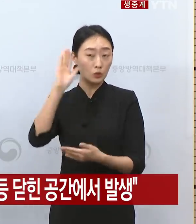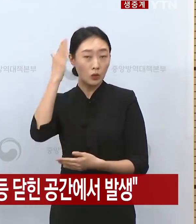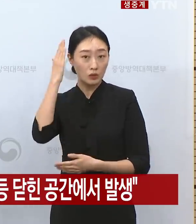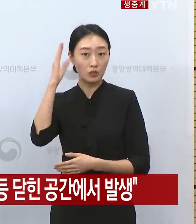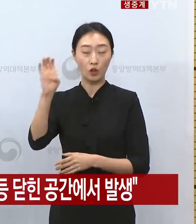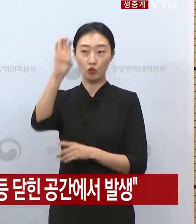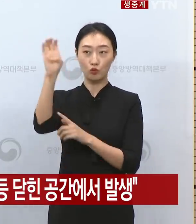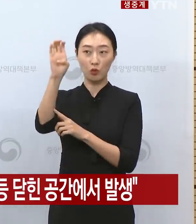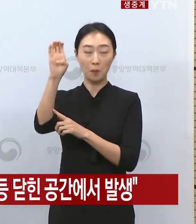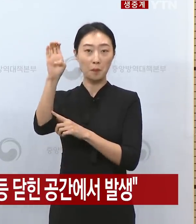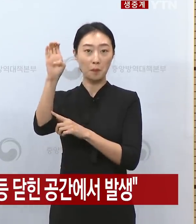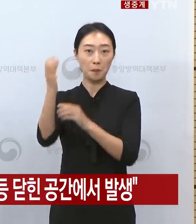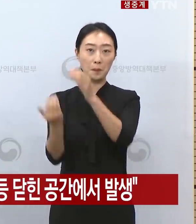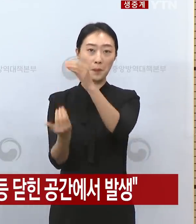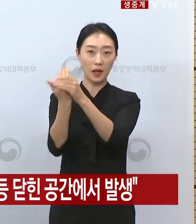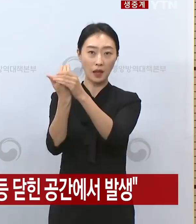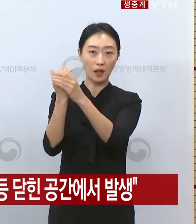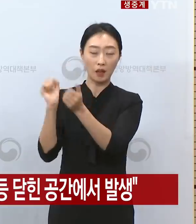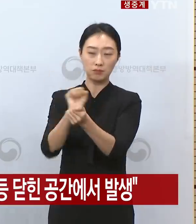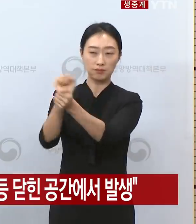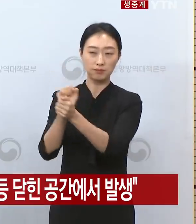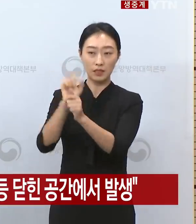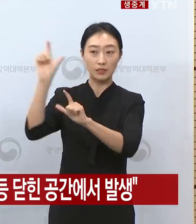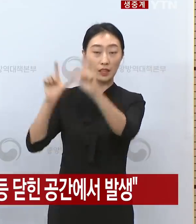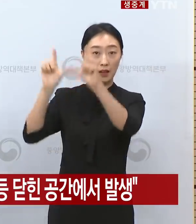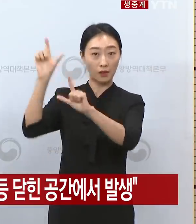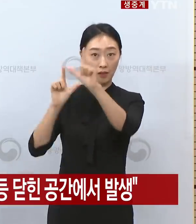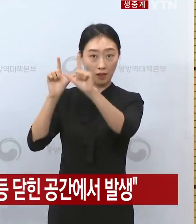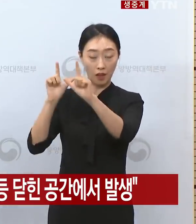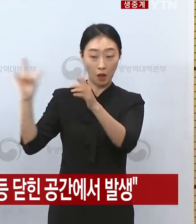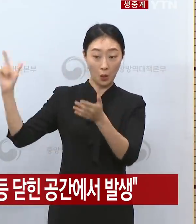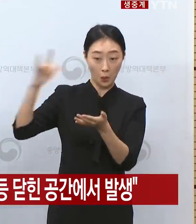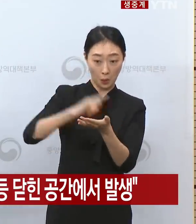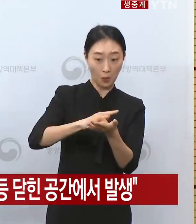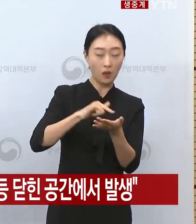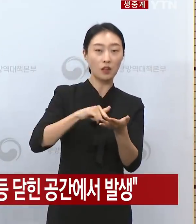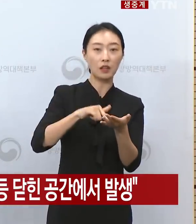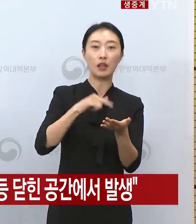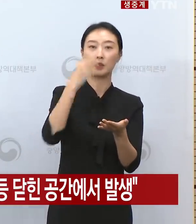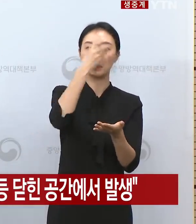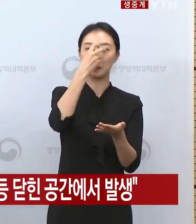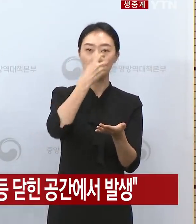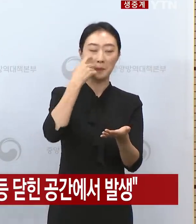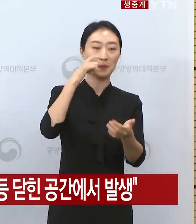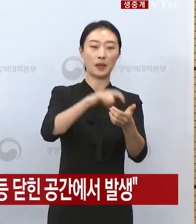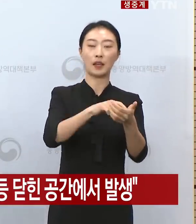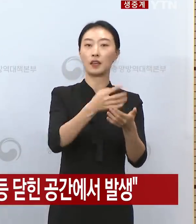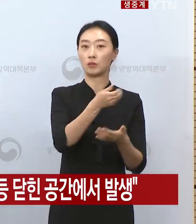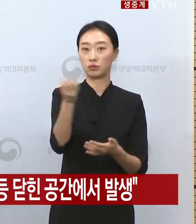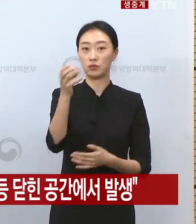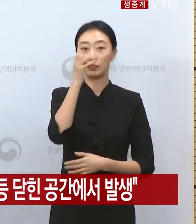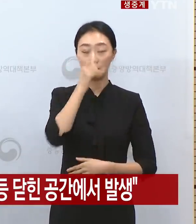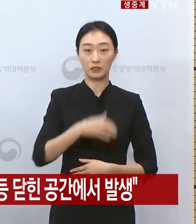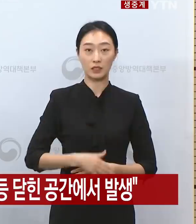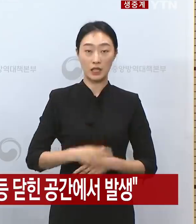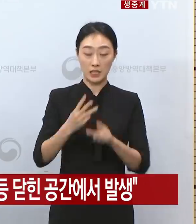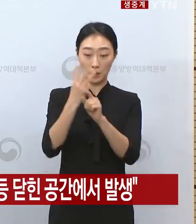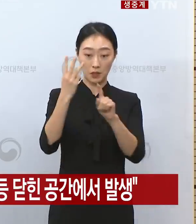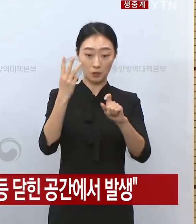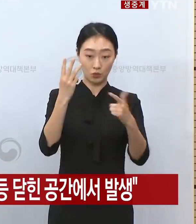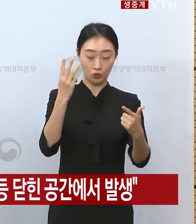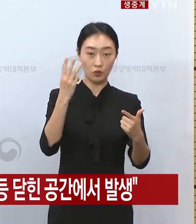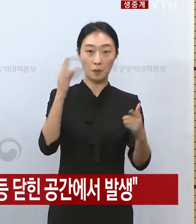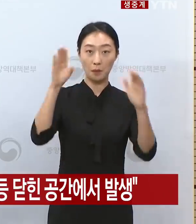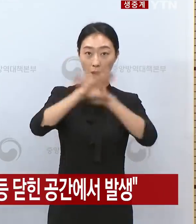들어서 유럽발 유행 입국자들에서 양성자가 증가하고 있습니다. 이에 따라 3월 16일